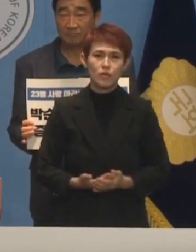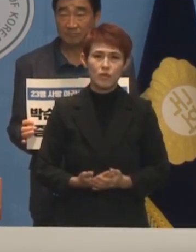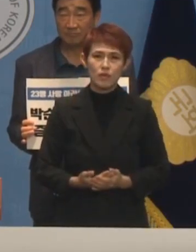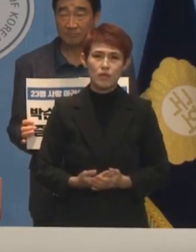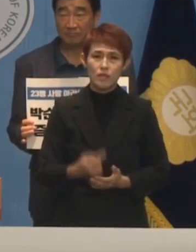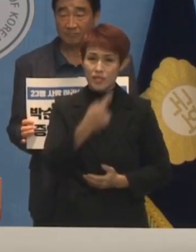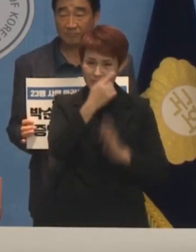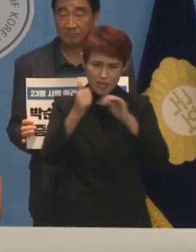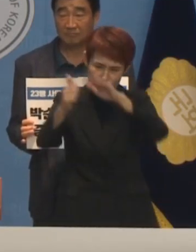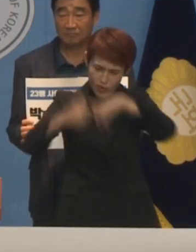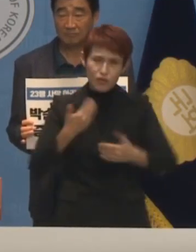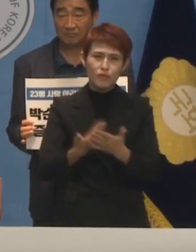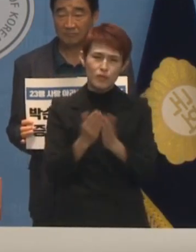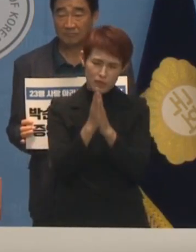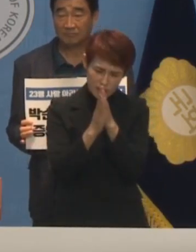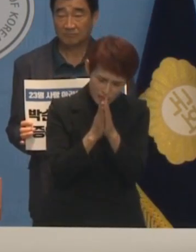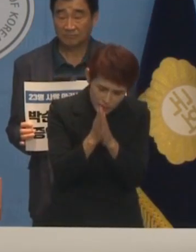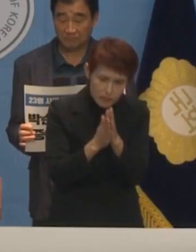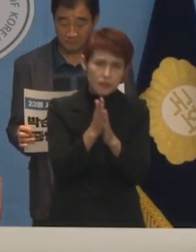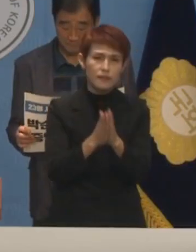정말 빕니다.